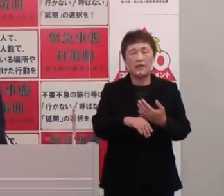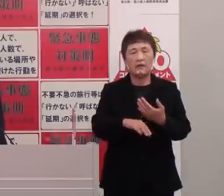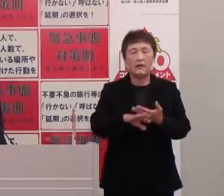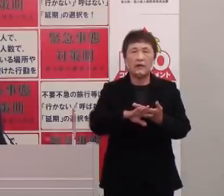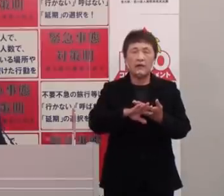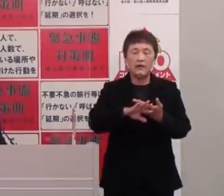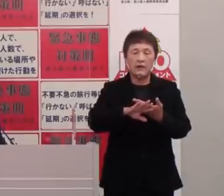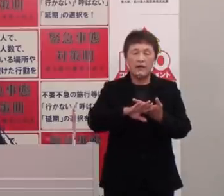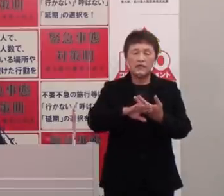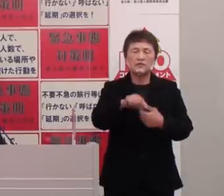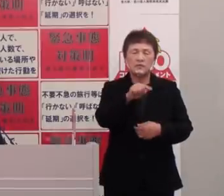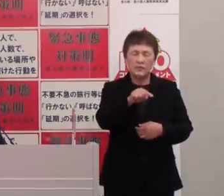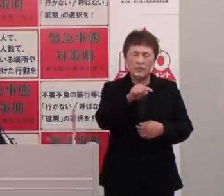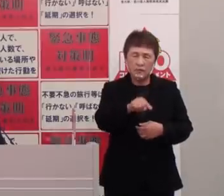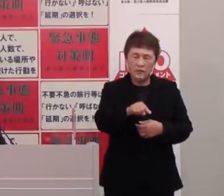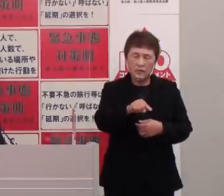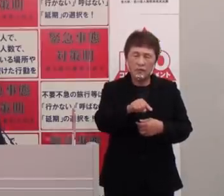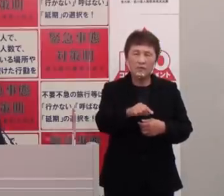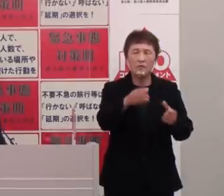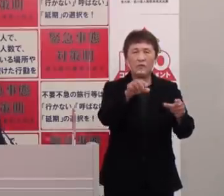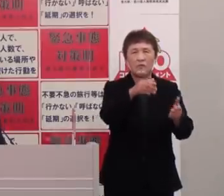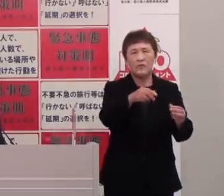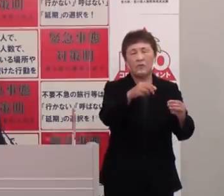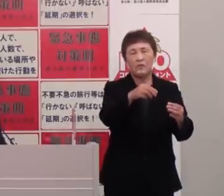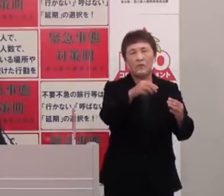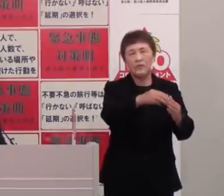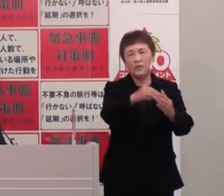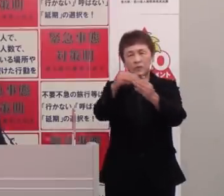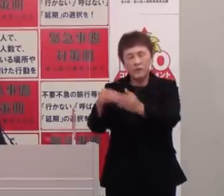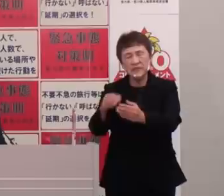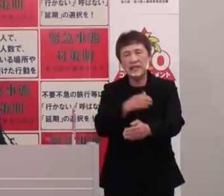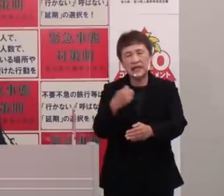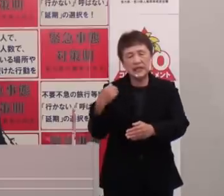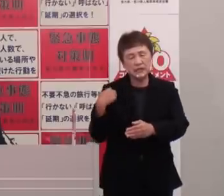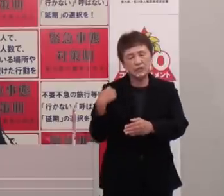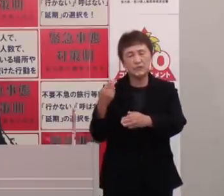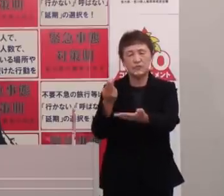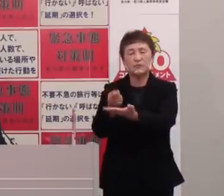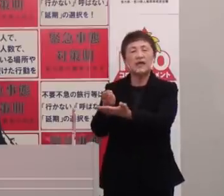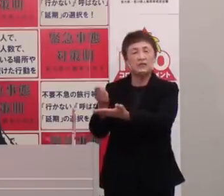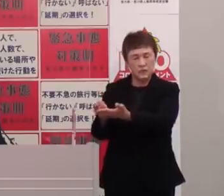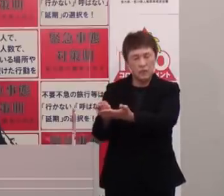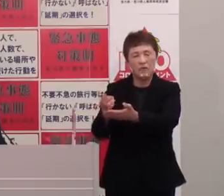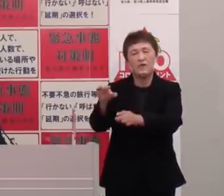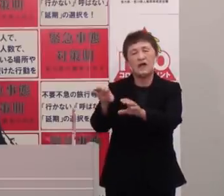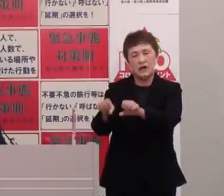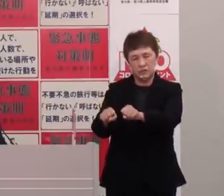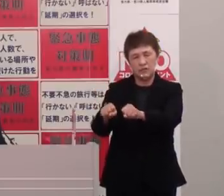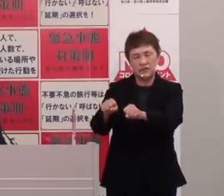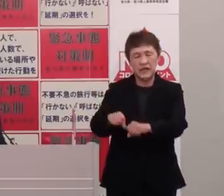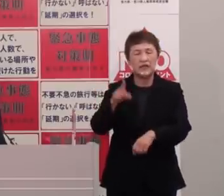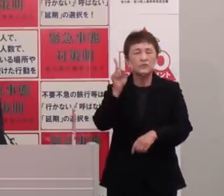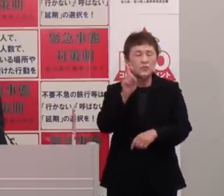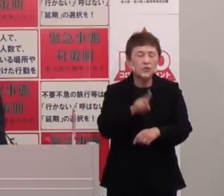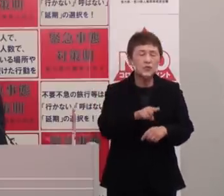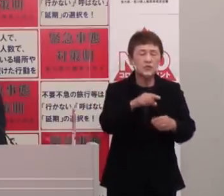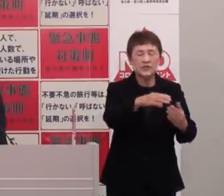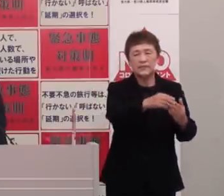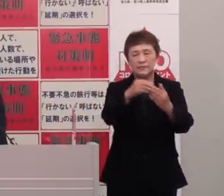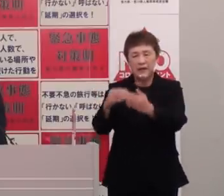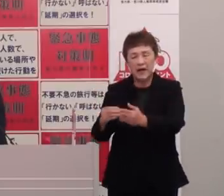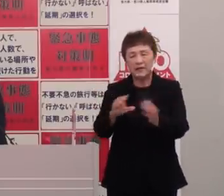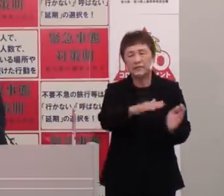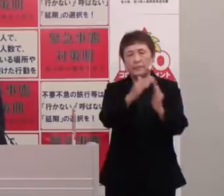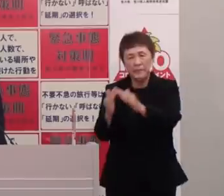れる病床を確保して、速やかな転院が図られるよう県内の